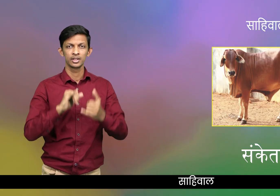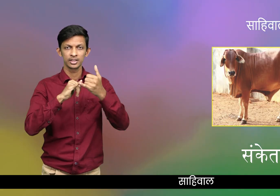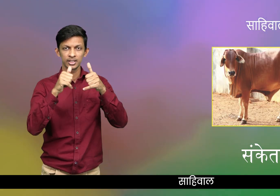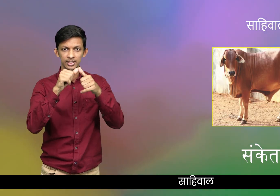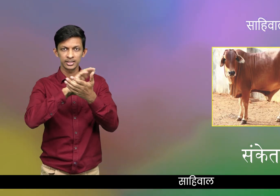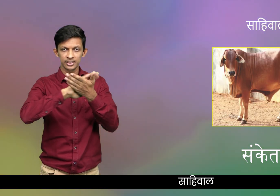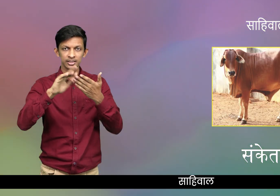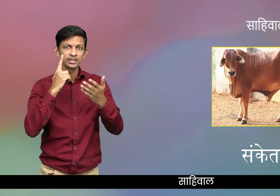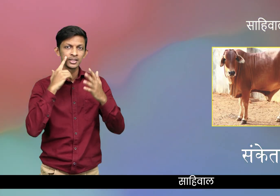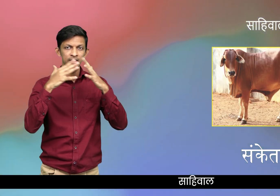साहीवाल,